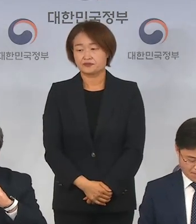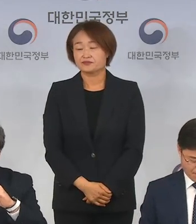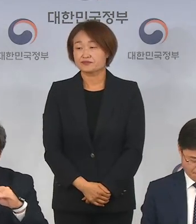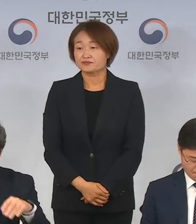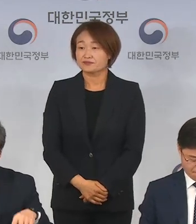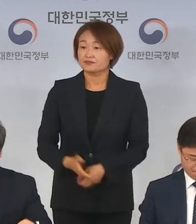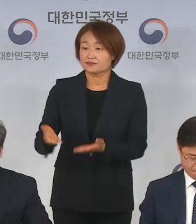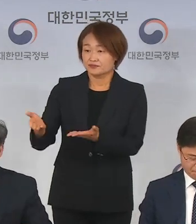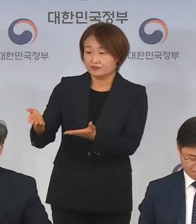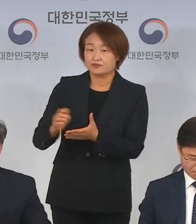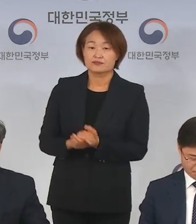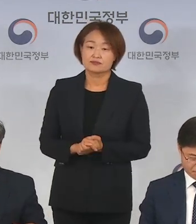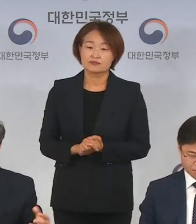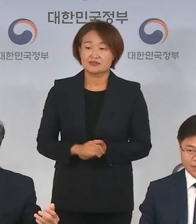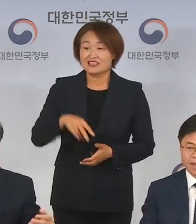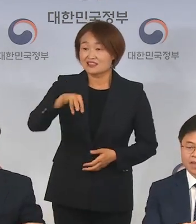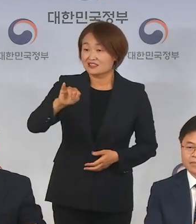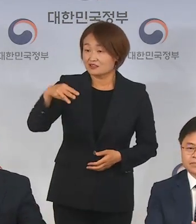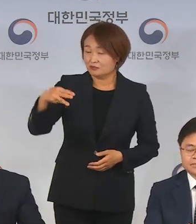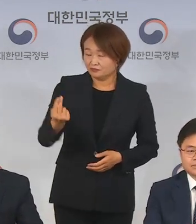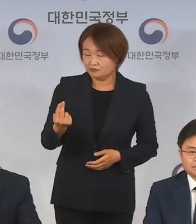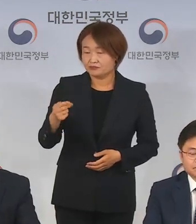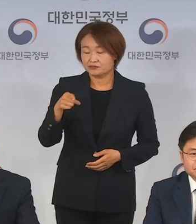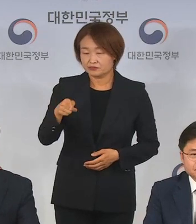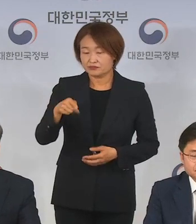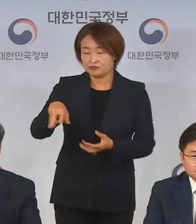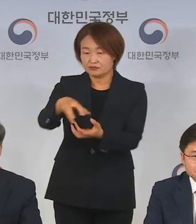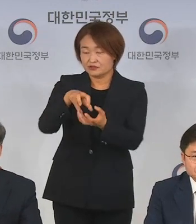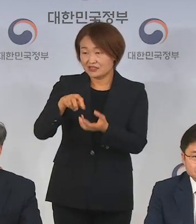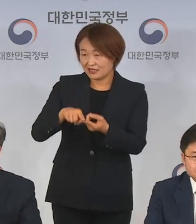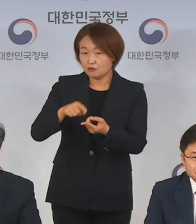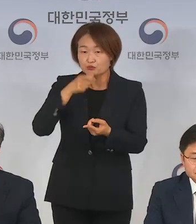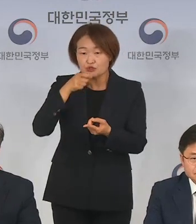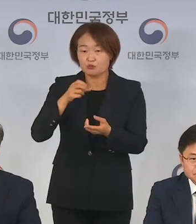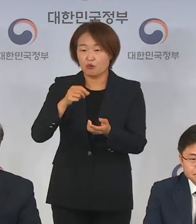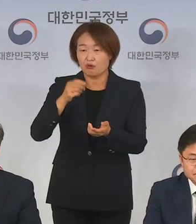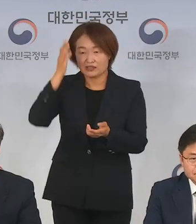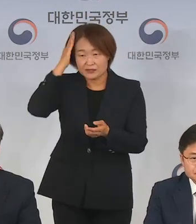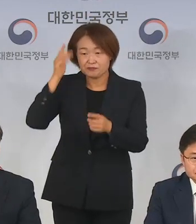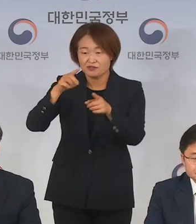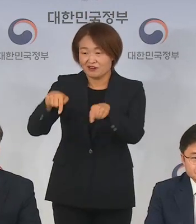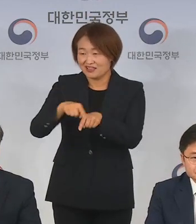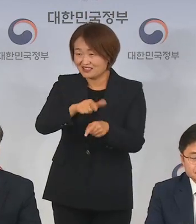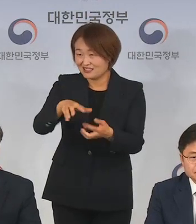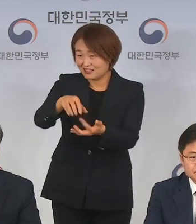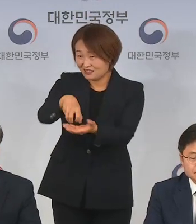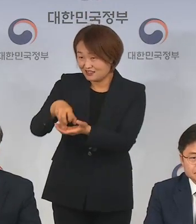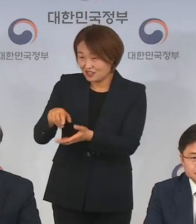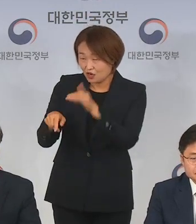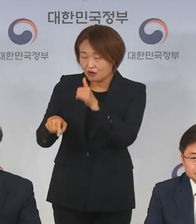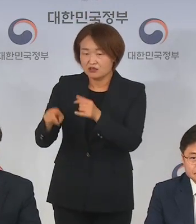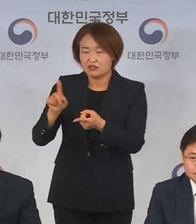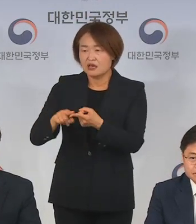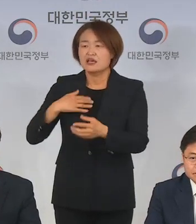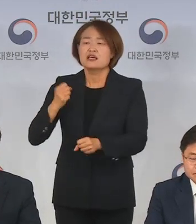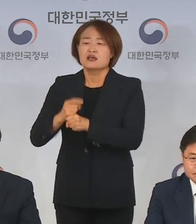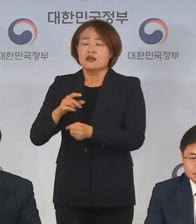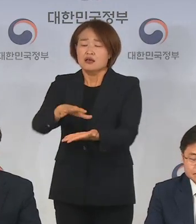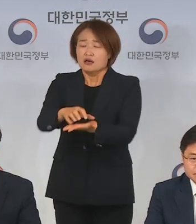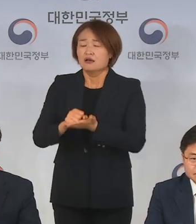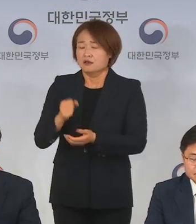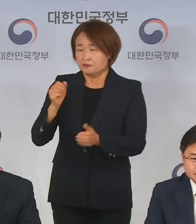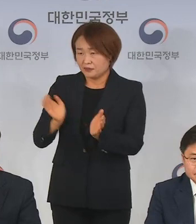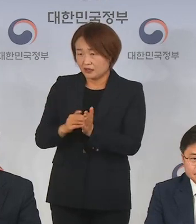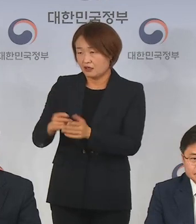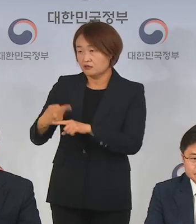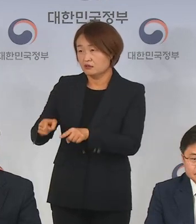예, 그 시료 채취 부분은 조금 전에 위원장께서 굉장히 여러 번 말씀을 드린 것 같은데요. 이미 저희가 확보하고 있고 분석을